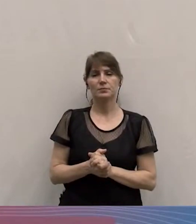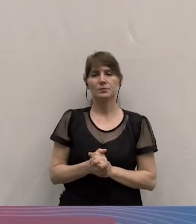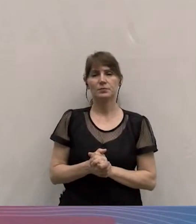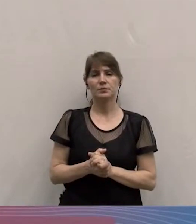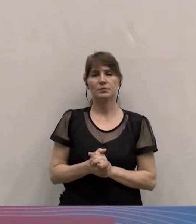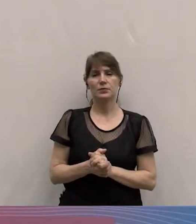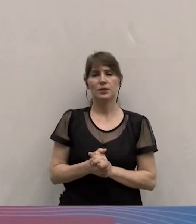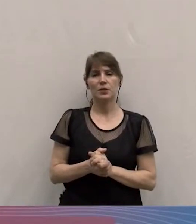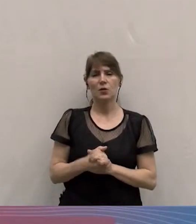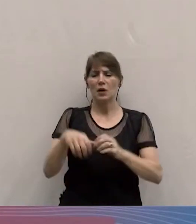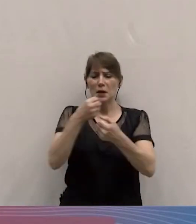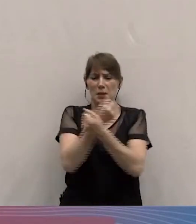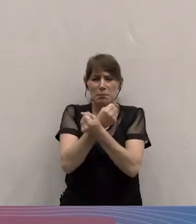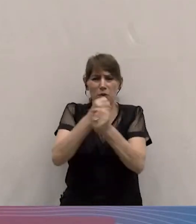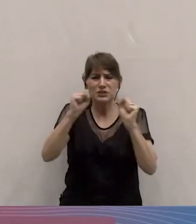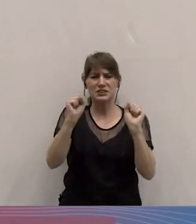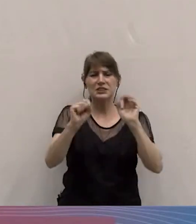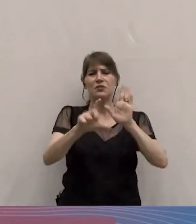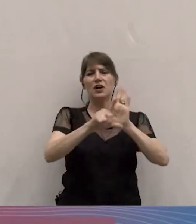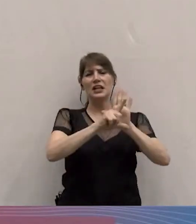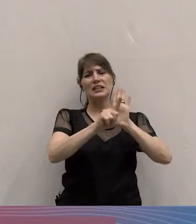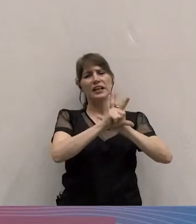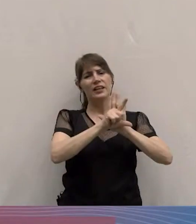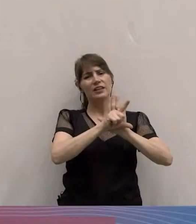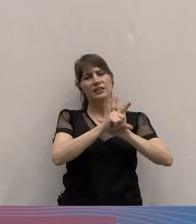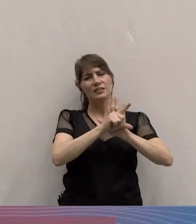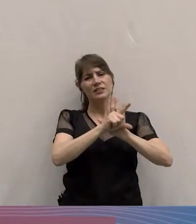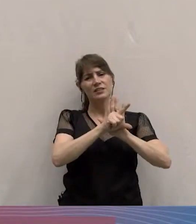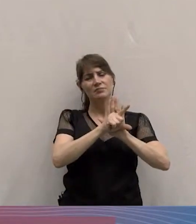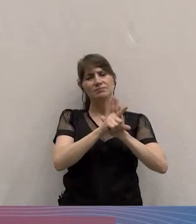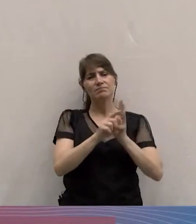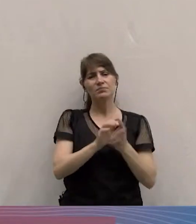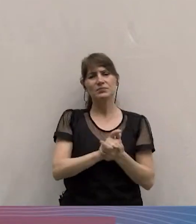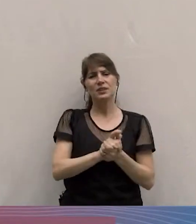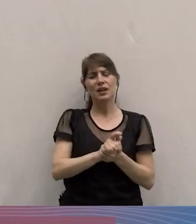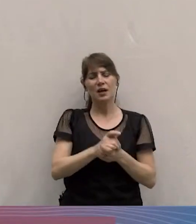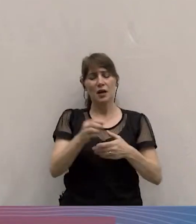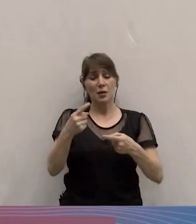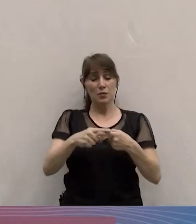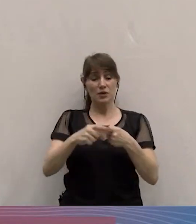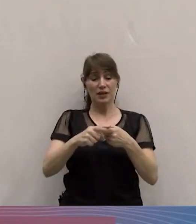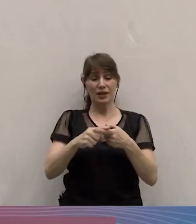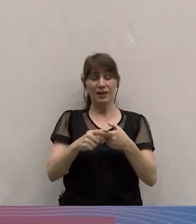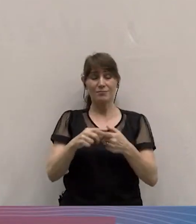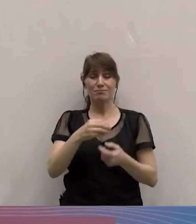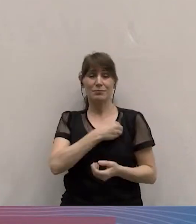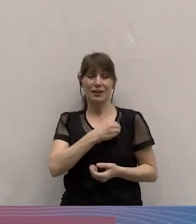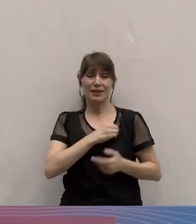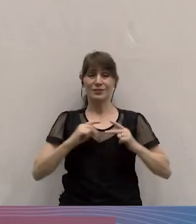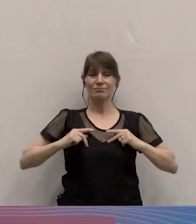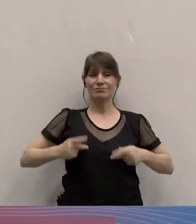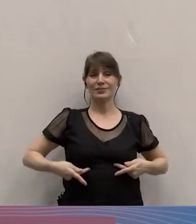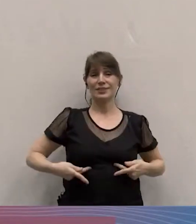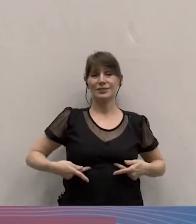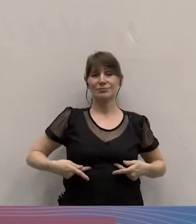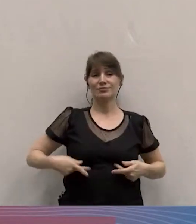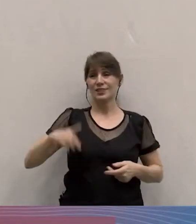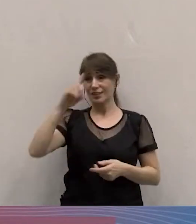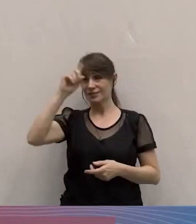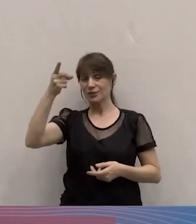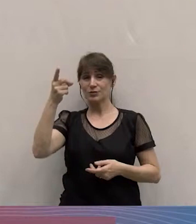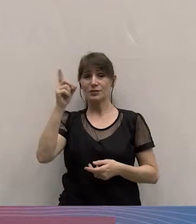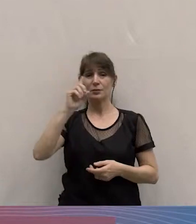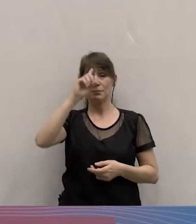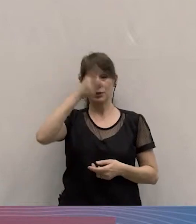Porquanto o que fora impossível à lei, no que estava enferma pela carne, isso fez Deus enviando o seu